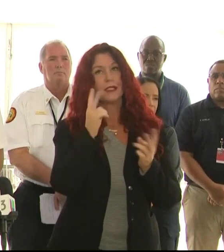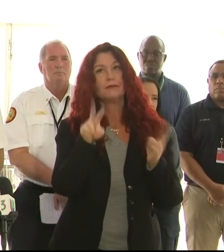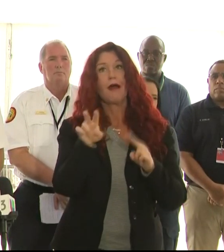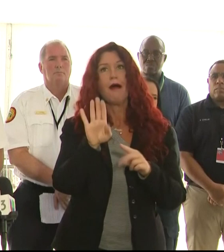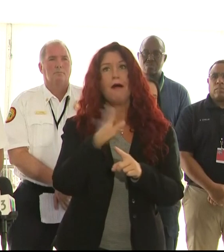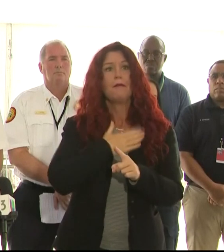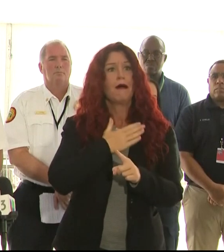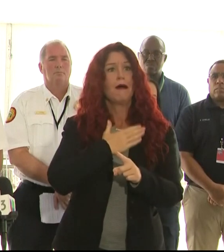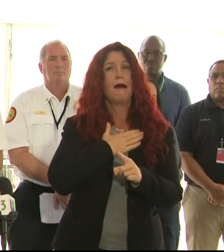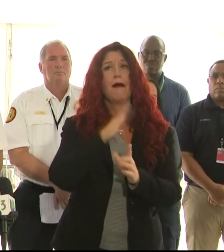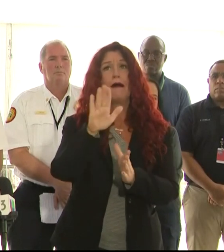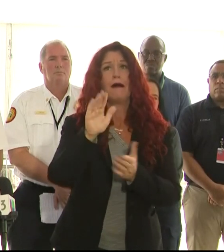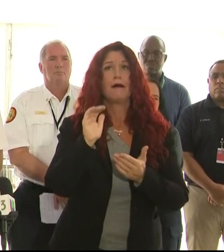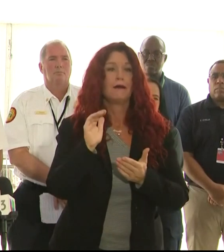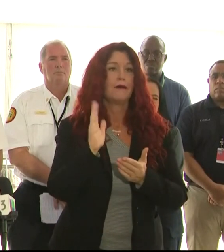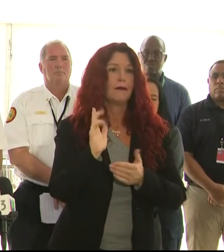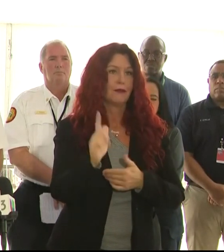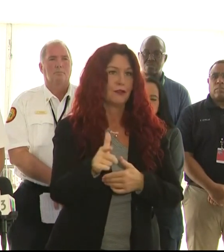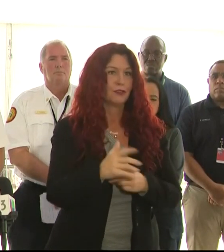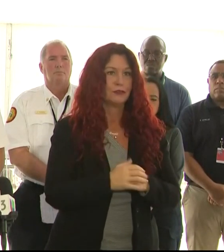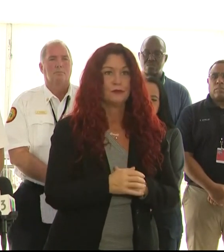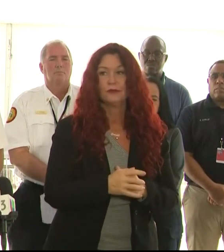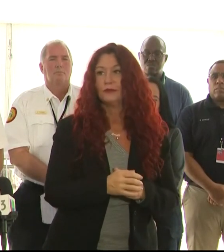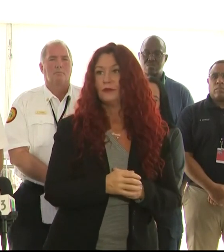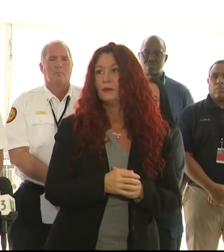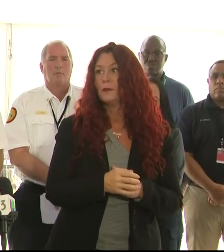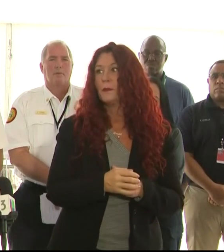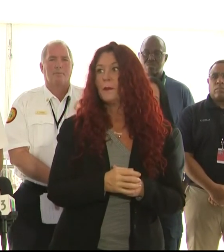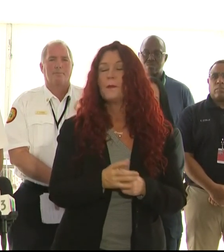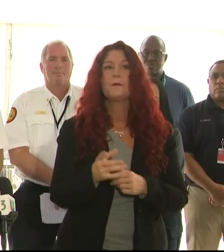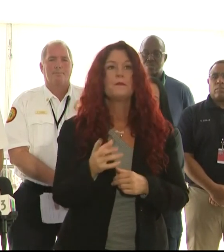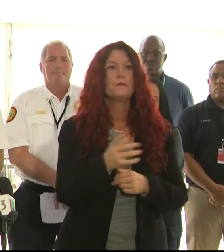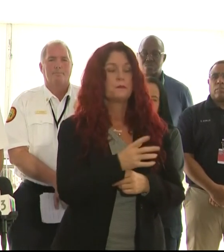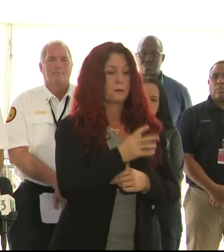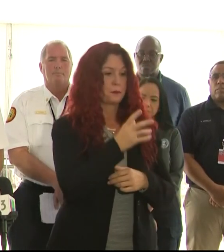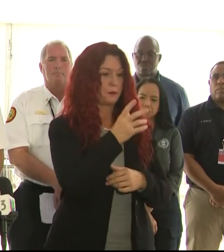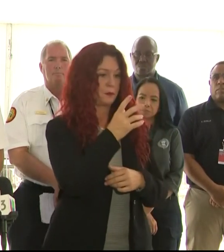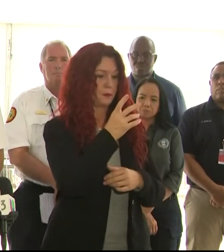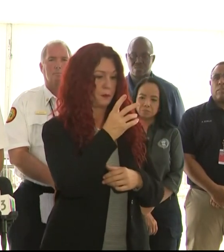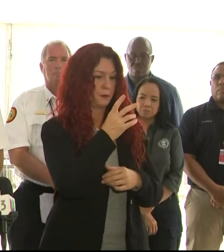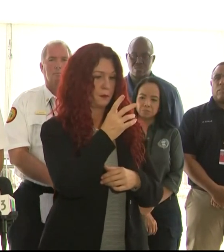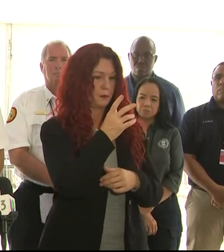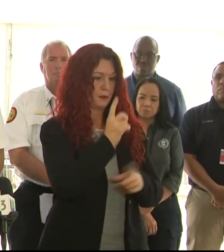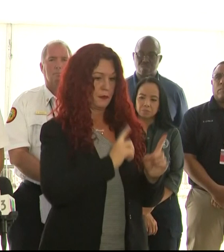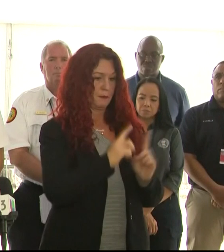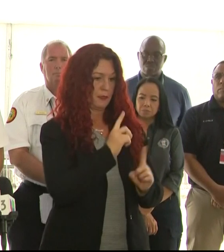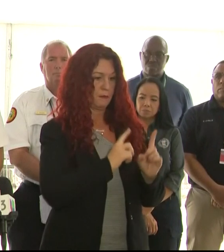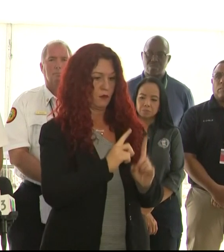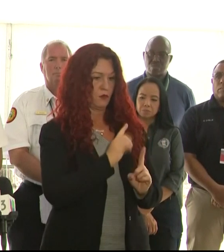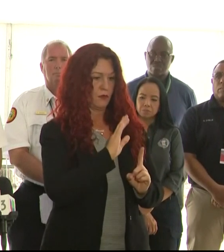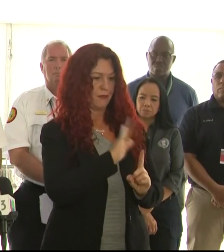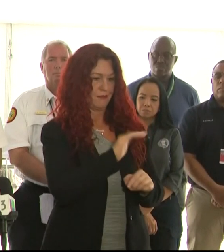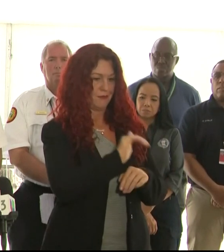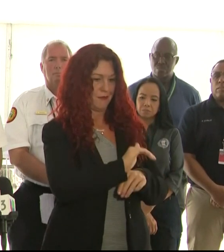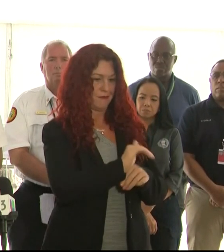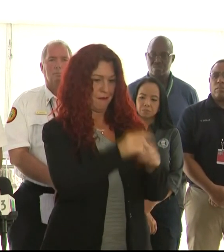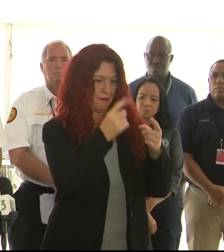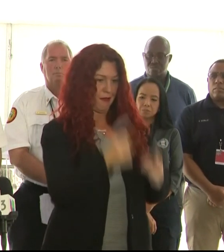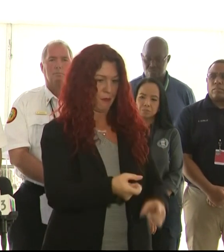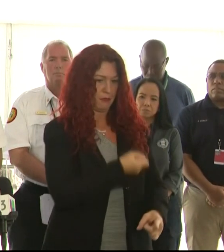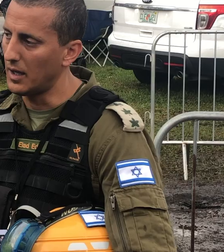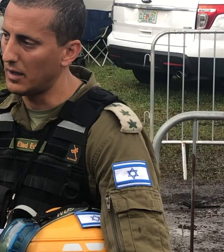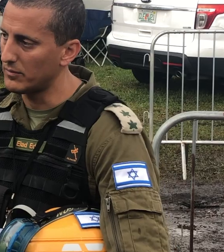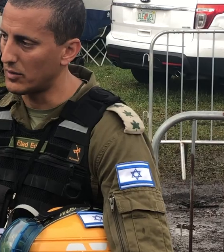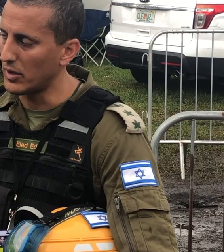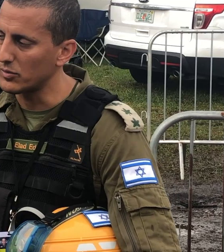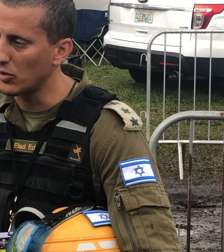las víctimas en ese edificio, dónde estaban y dónde se esperaba que estuvieran, ha sido nada menos que increíble. Los equipos